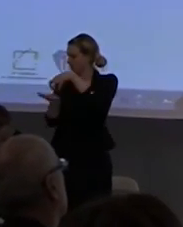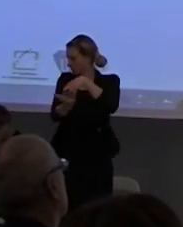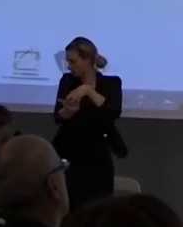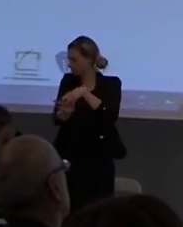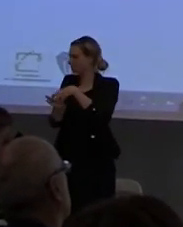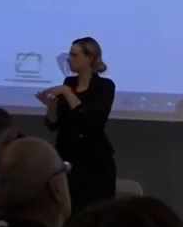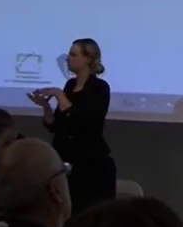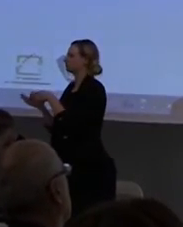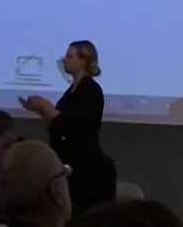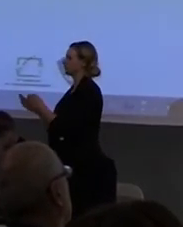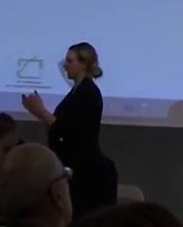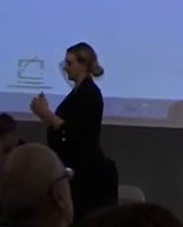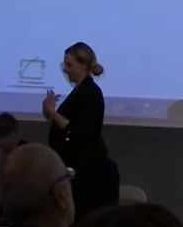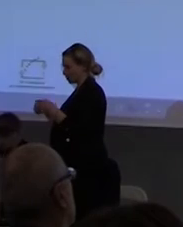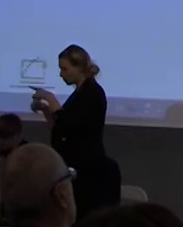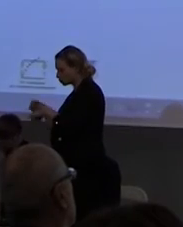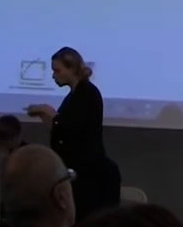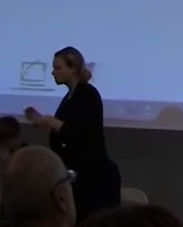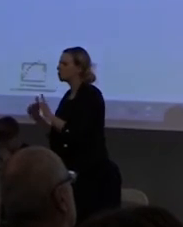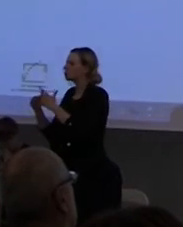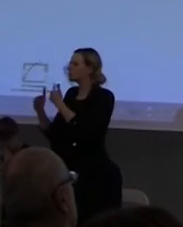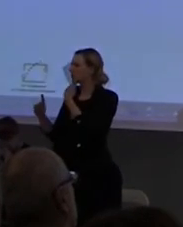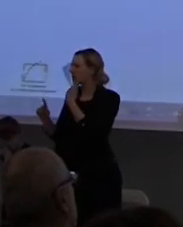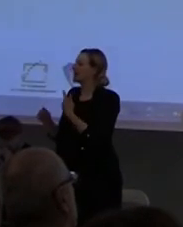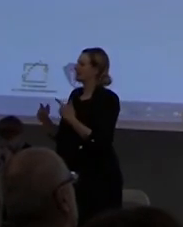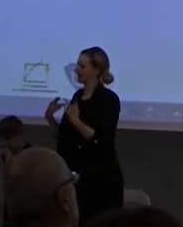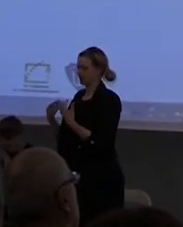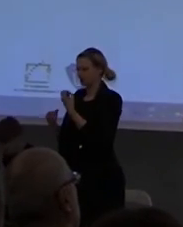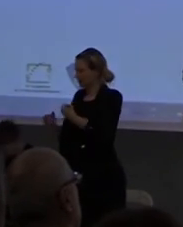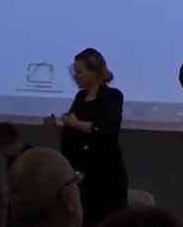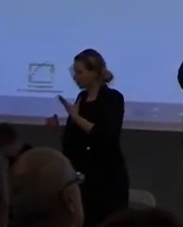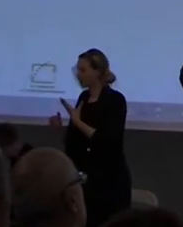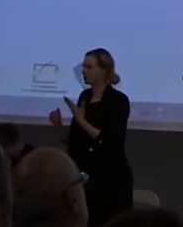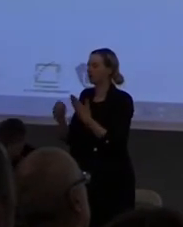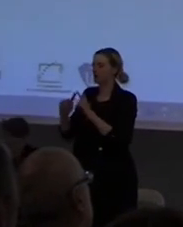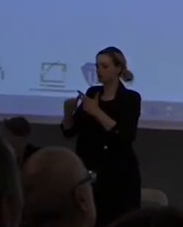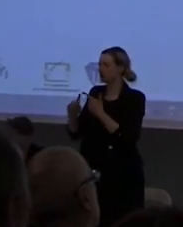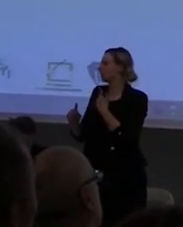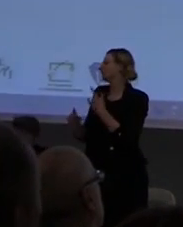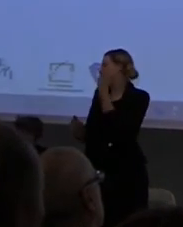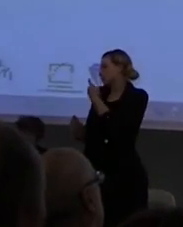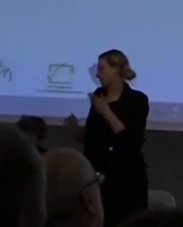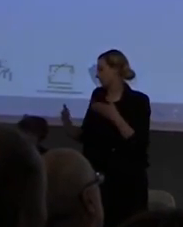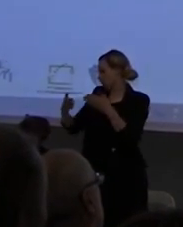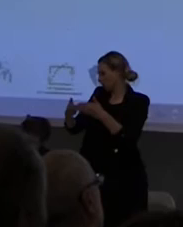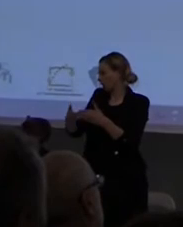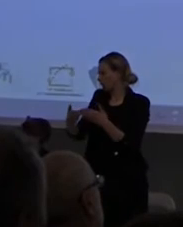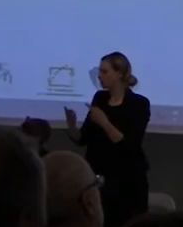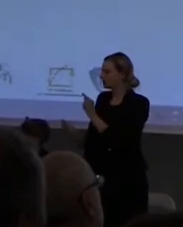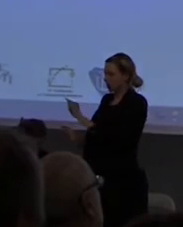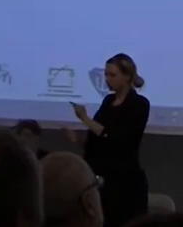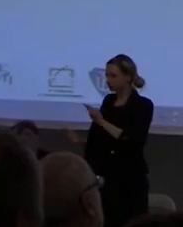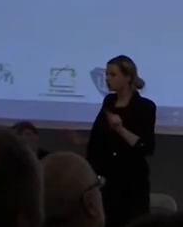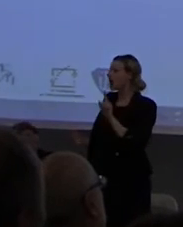potřebami, zdravotní postižení, zdravotní znevýhodnění a sociální znevýhodnění. Ta novela školského zákona tuto